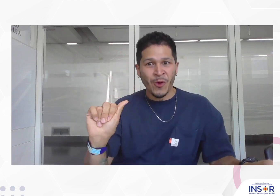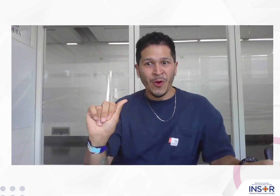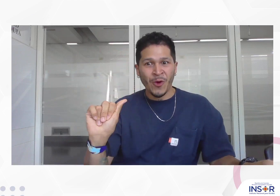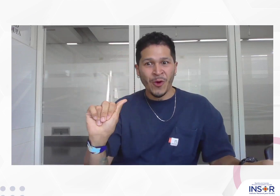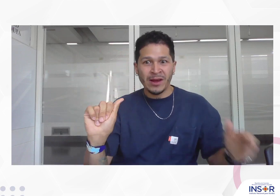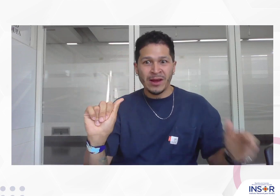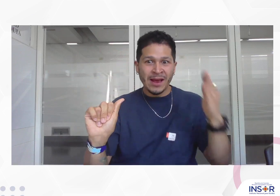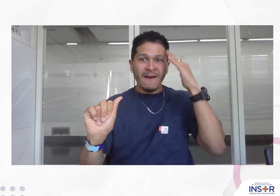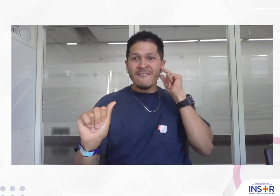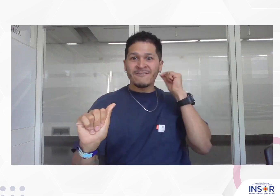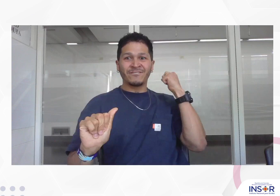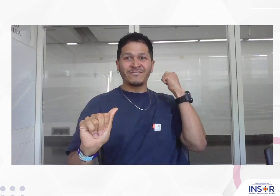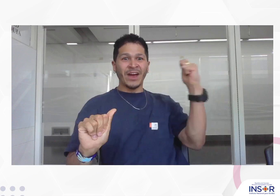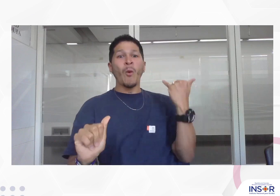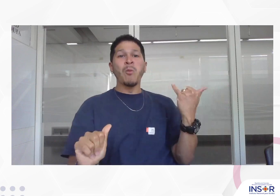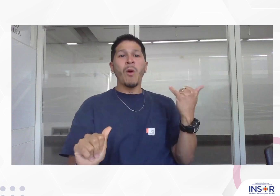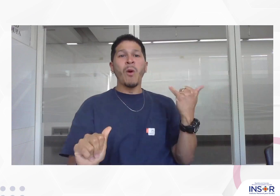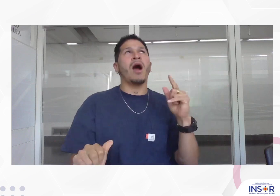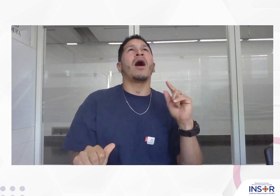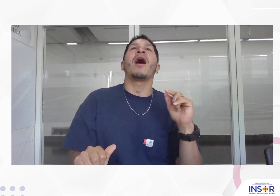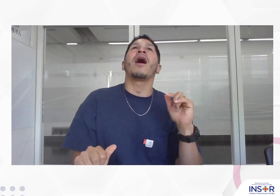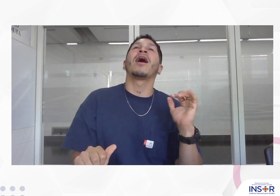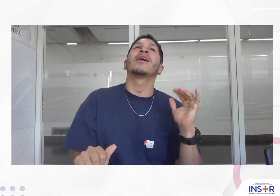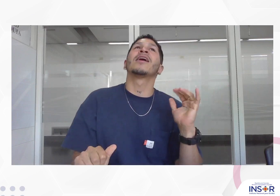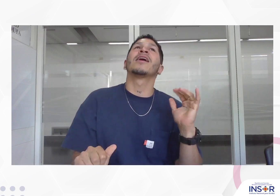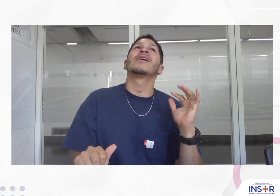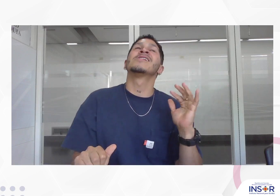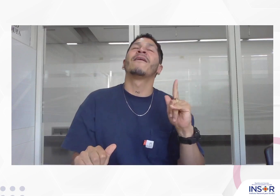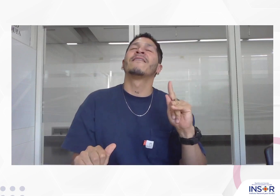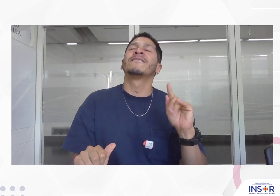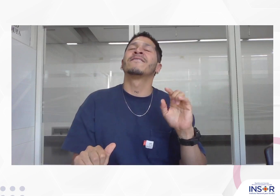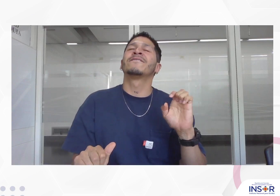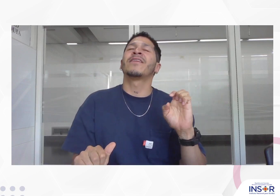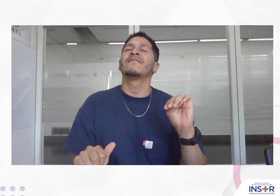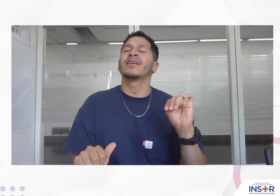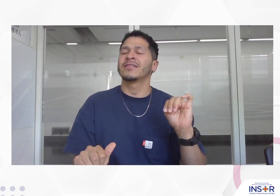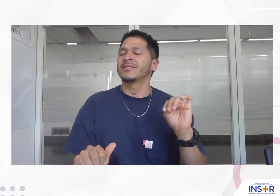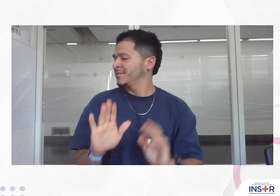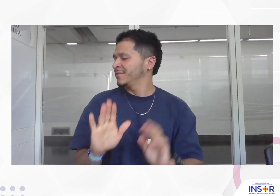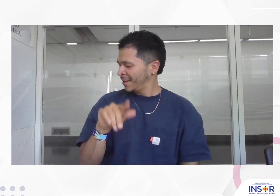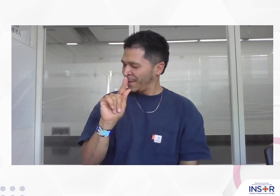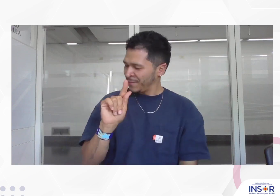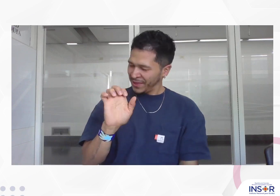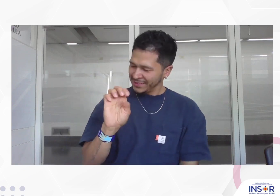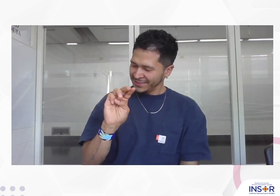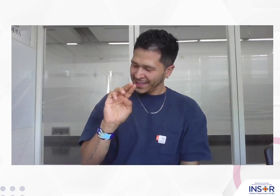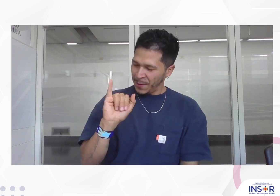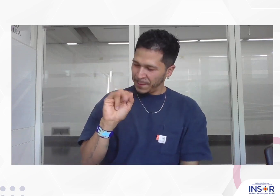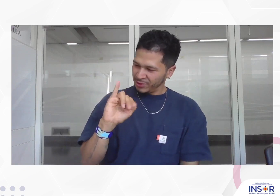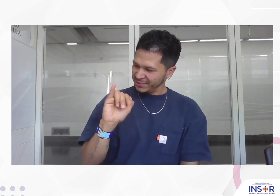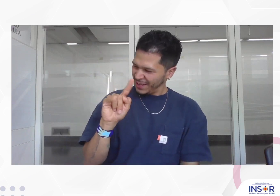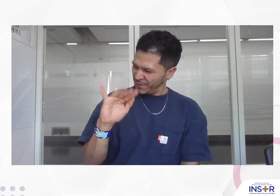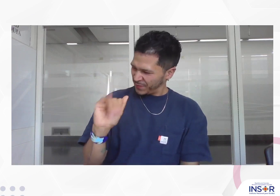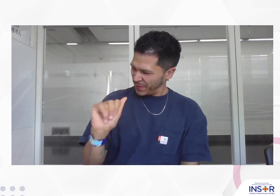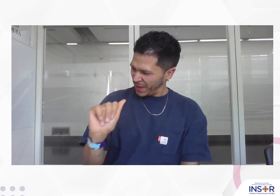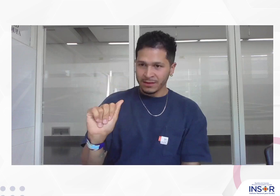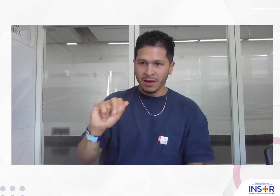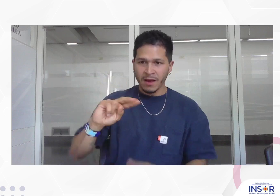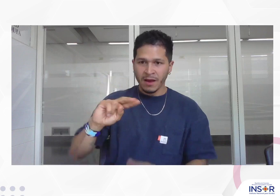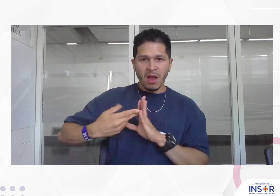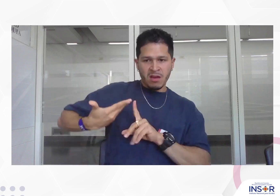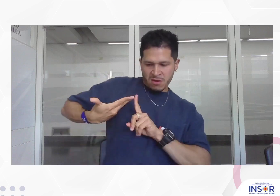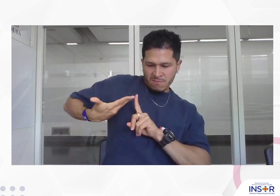Antioquia, también estudia ciencias políticas y habla sobre el feminismo. Hay un concepto que ella